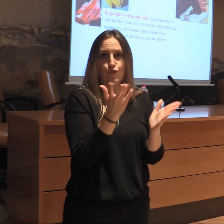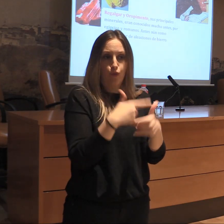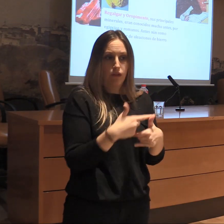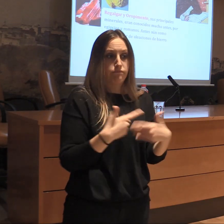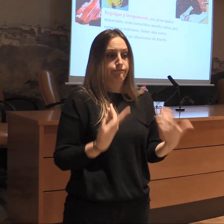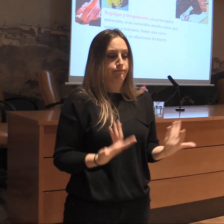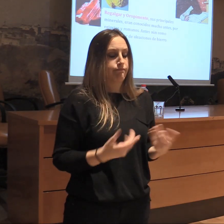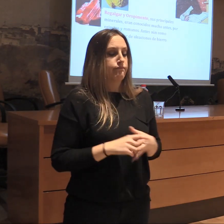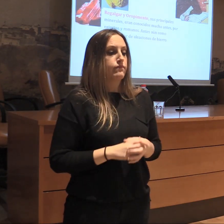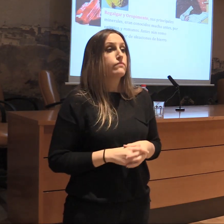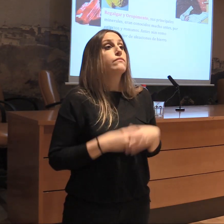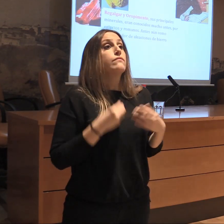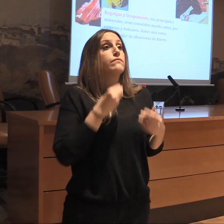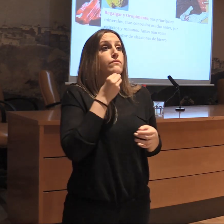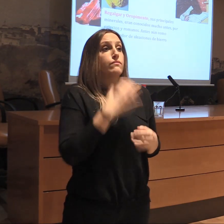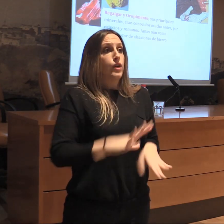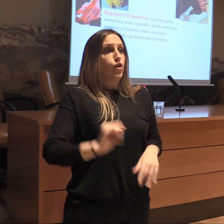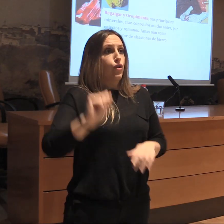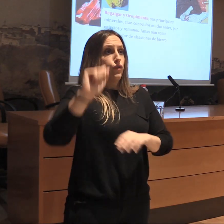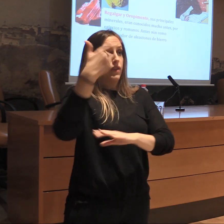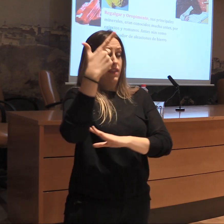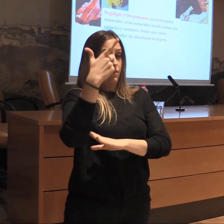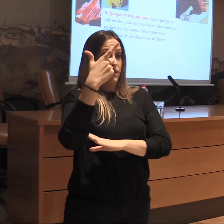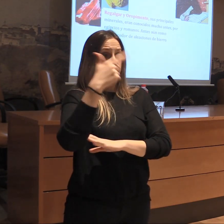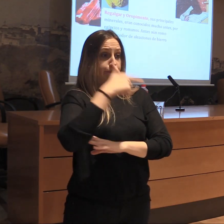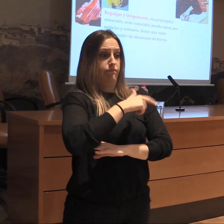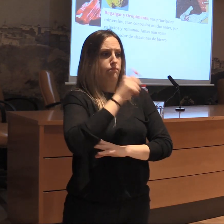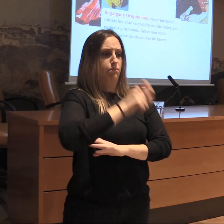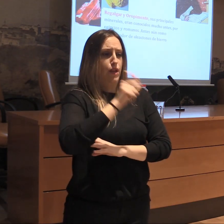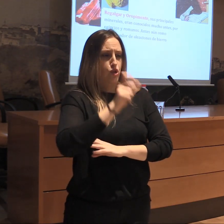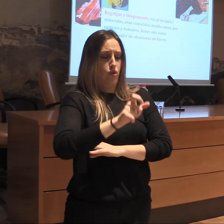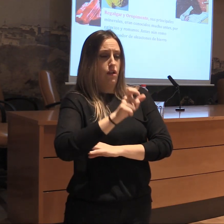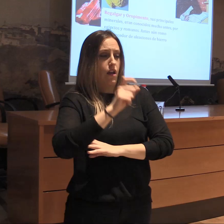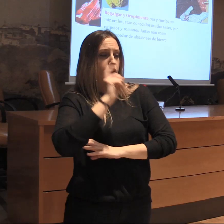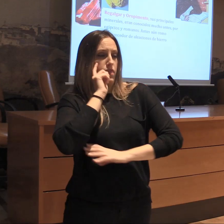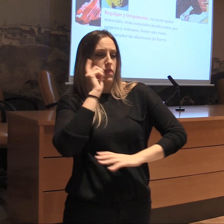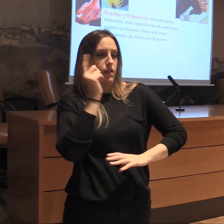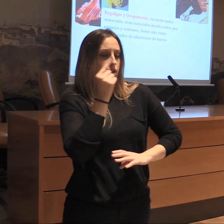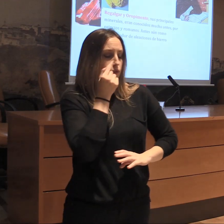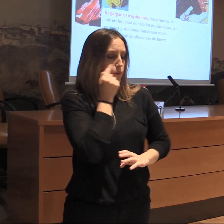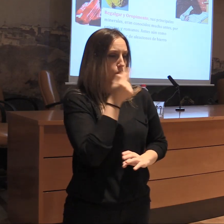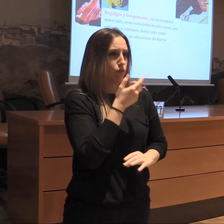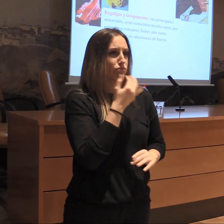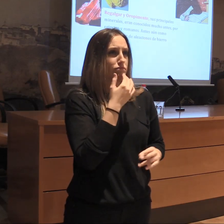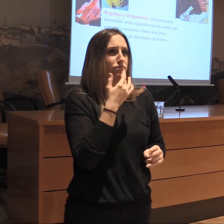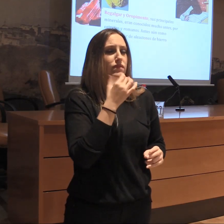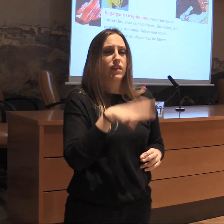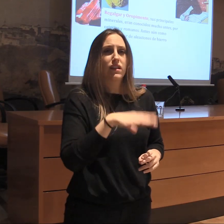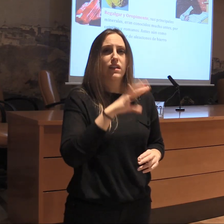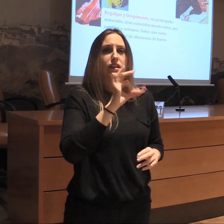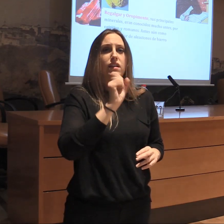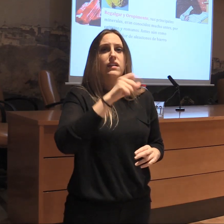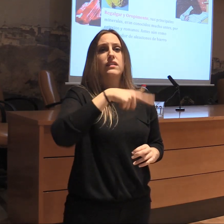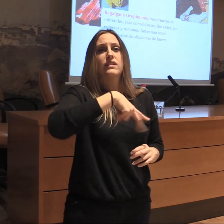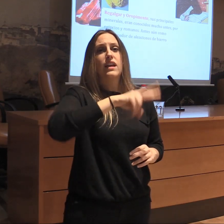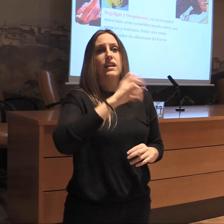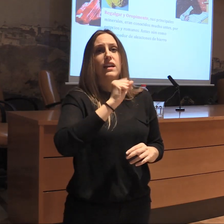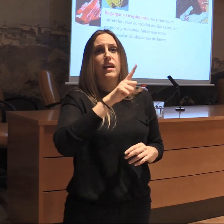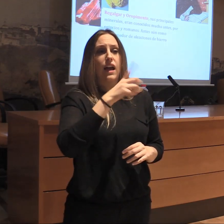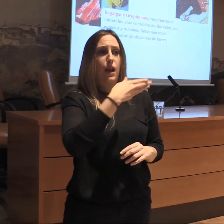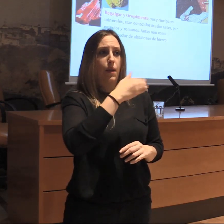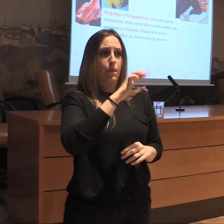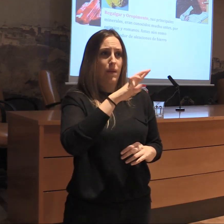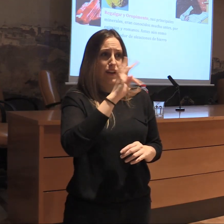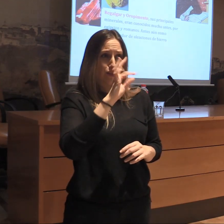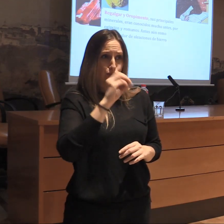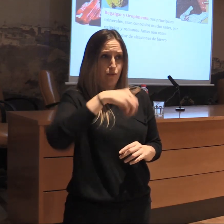Bueno, oficialmente el descubridor del arsénico es San Alberto Magno, es un dominico del siglo XIII